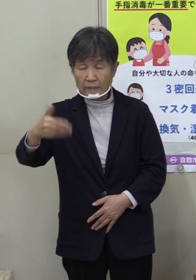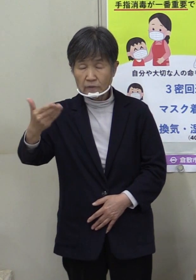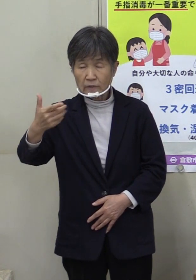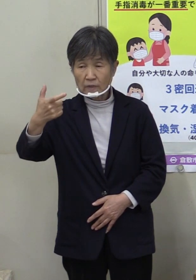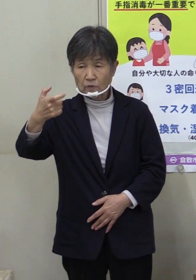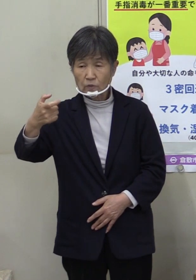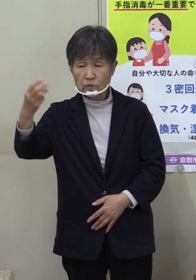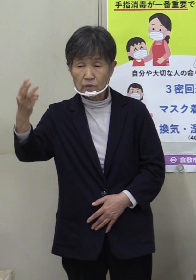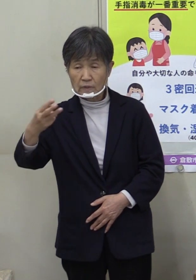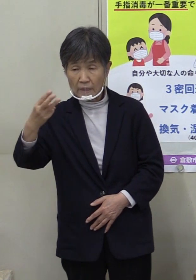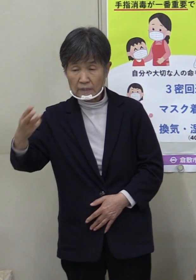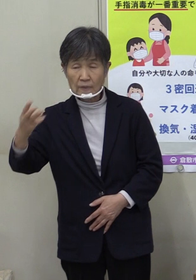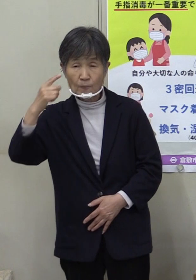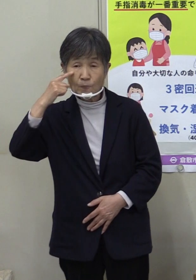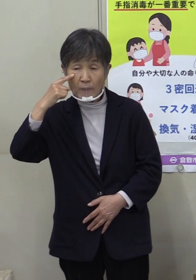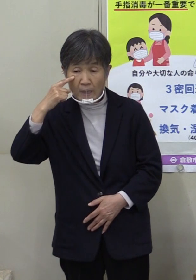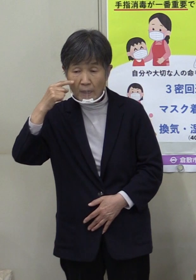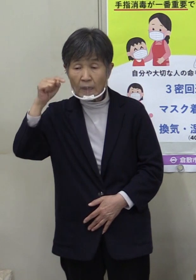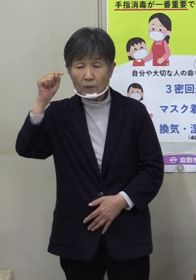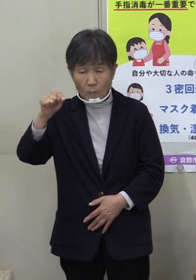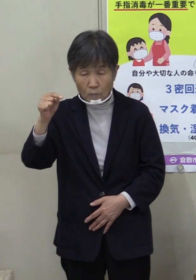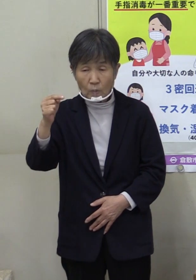963例目につきましては